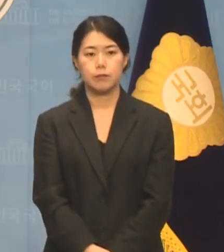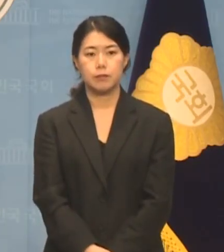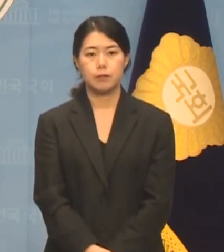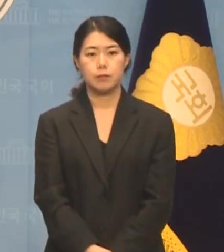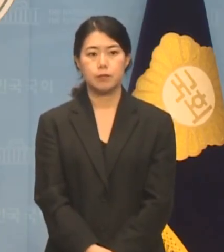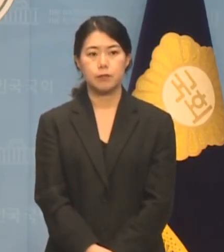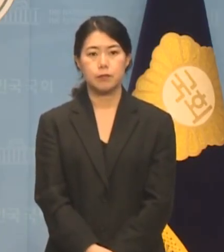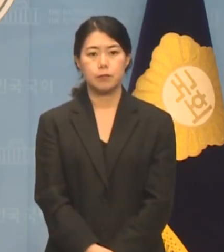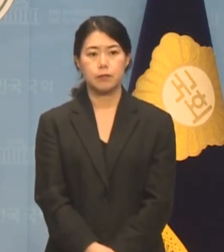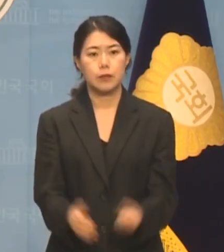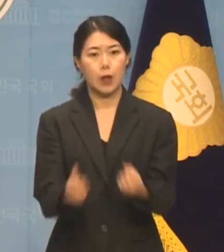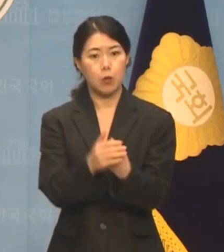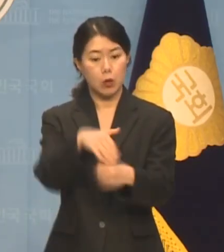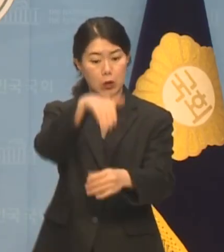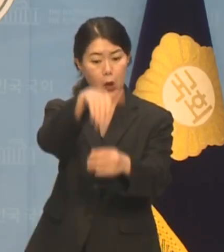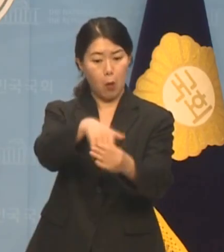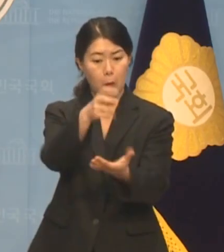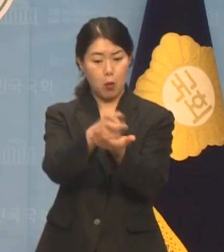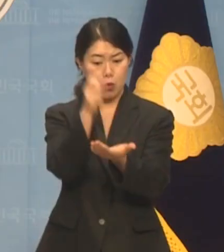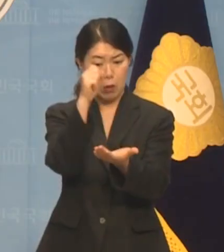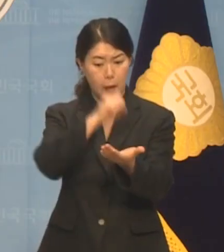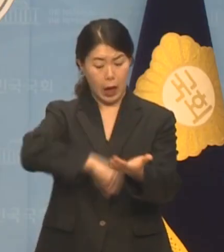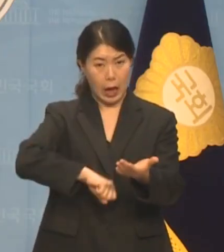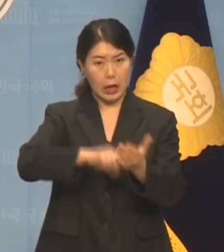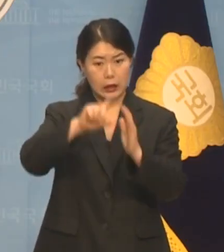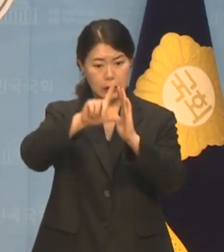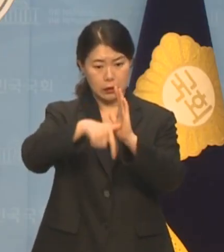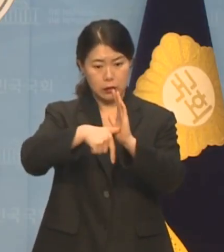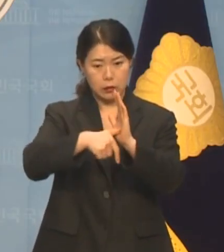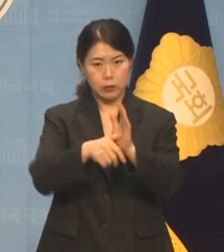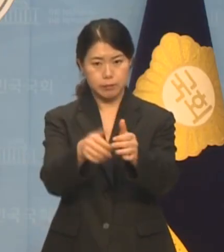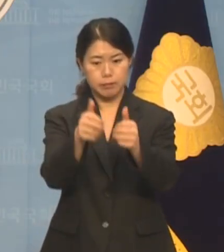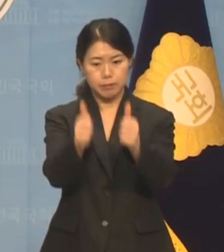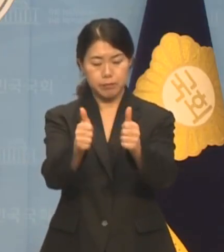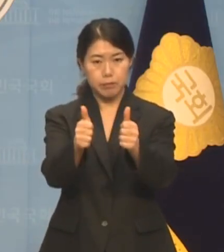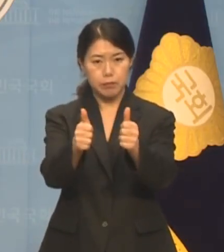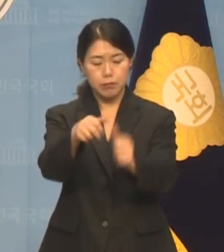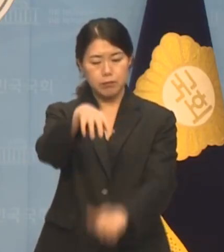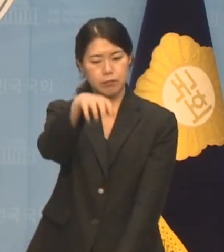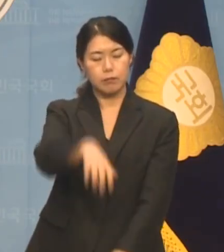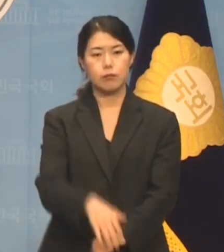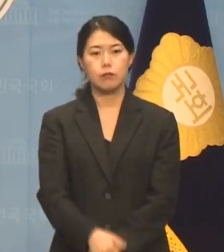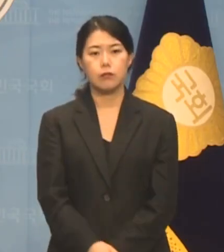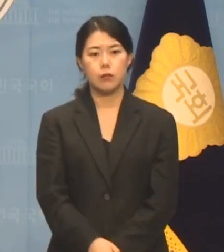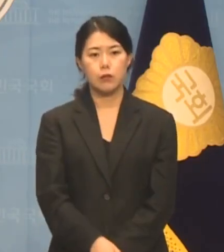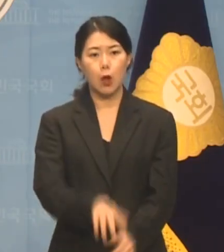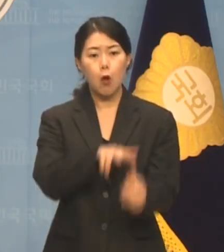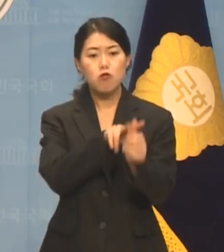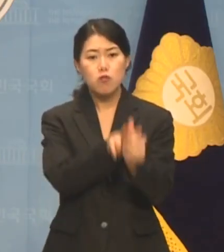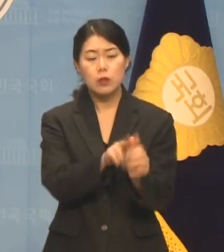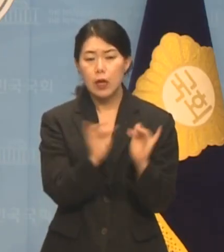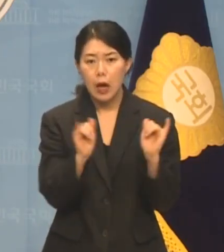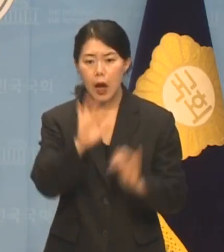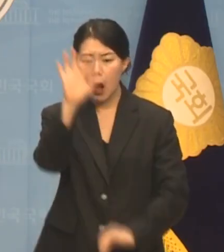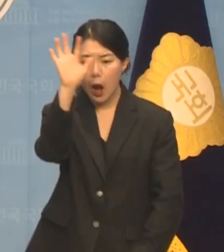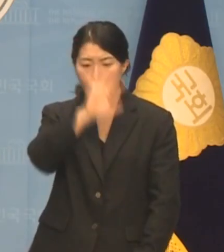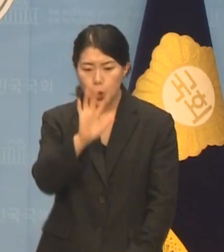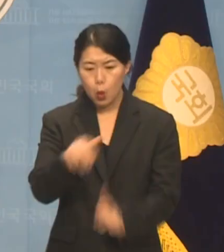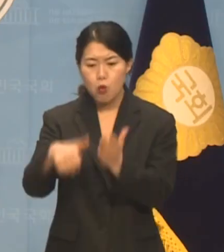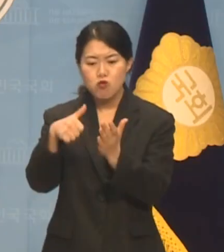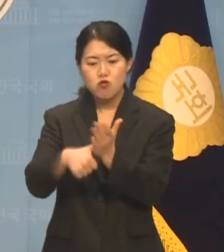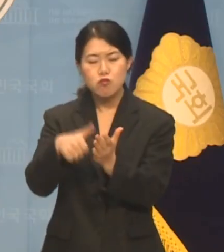따라서 공직선거법 위반 사건에 있어서 사법부는 후보자가 아닌 유권자의